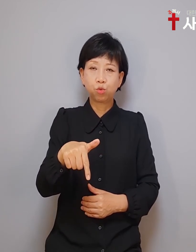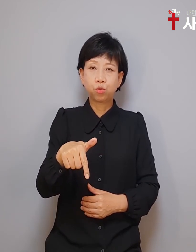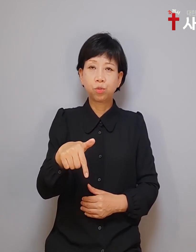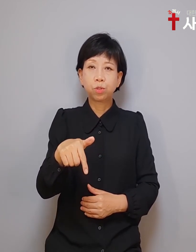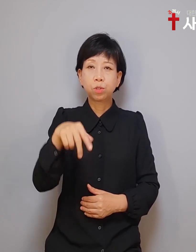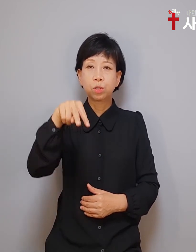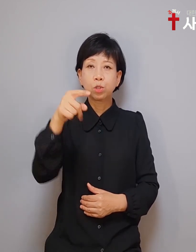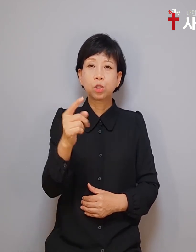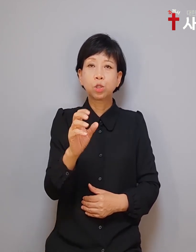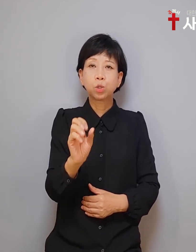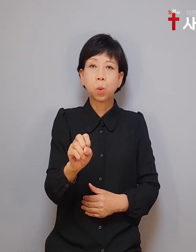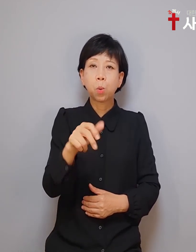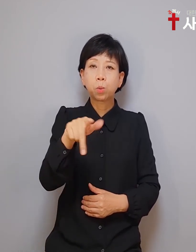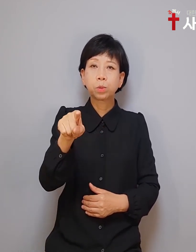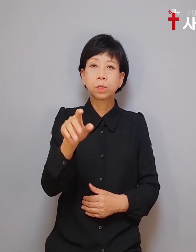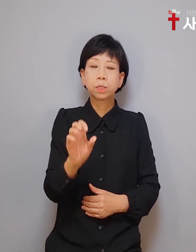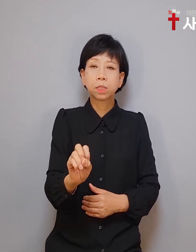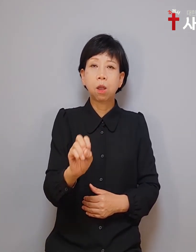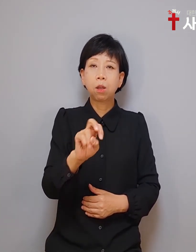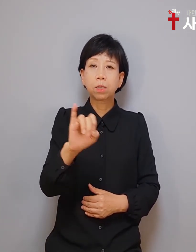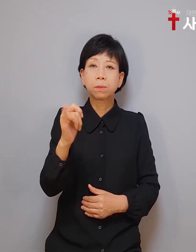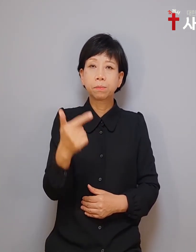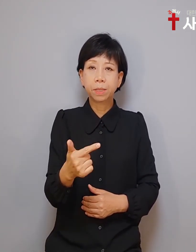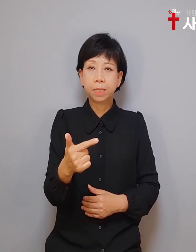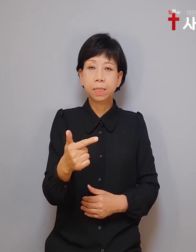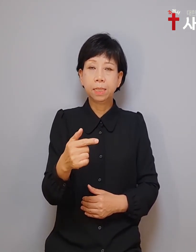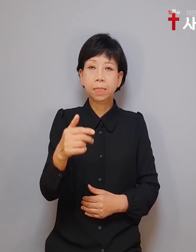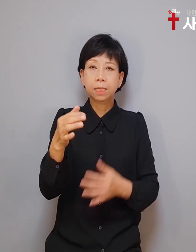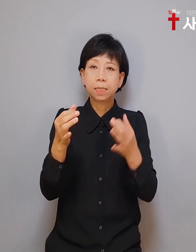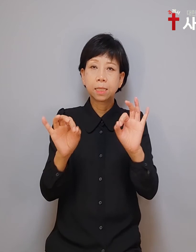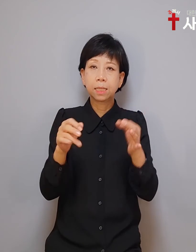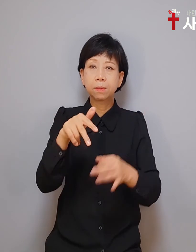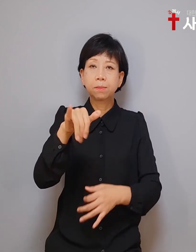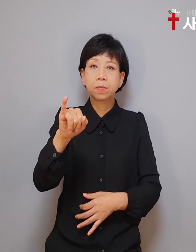송정민 학생, 김지수 학생.